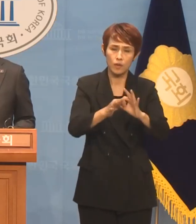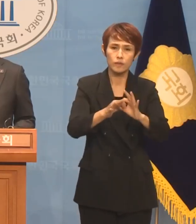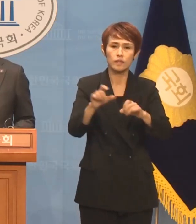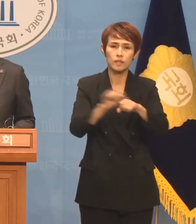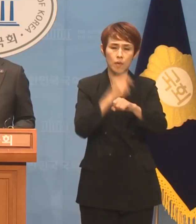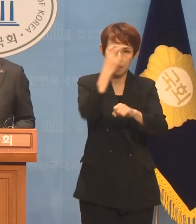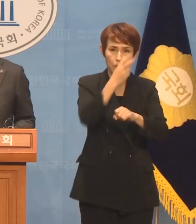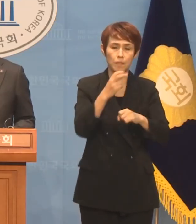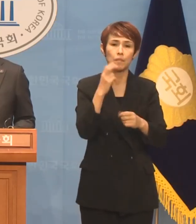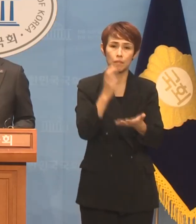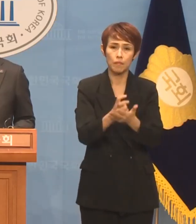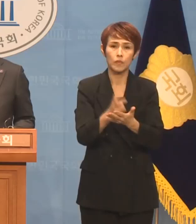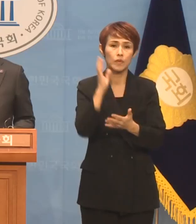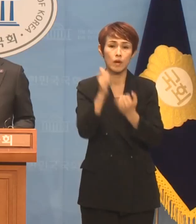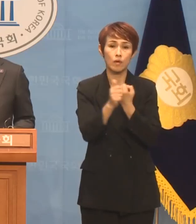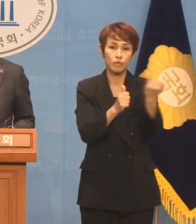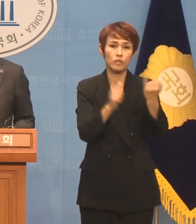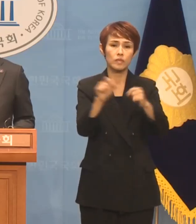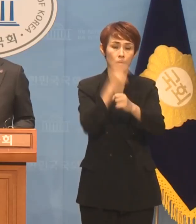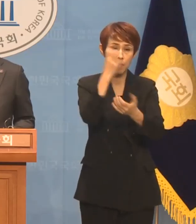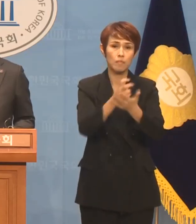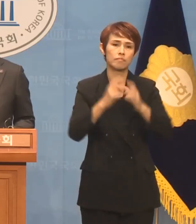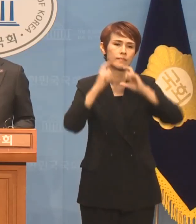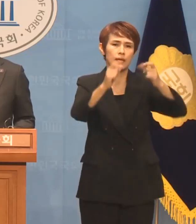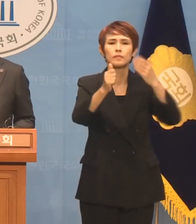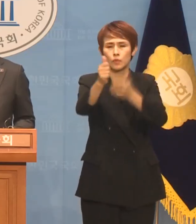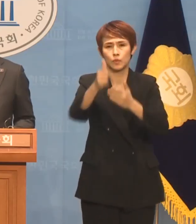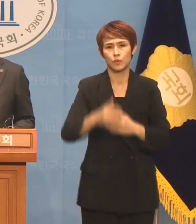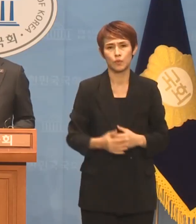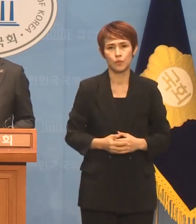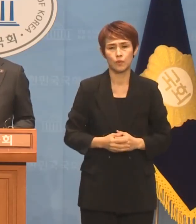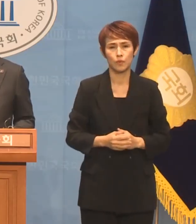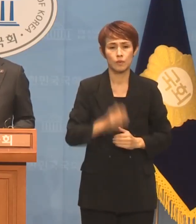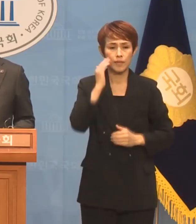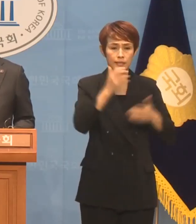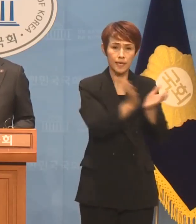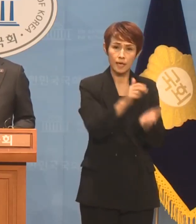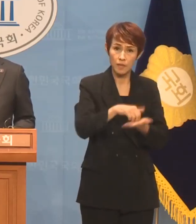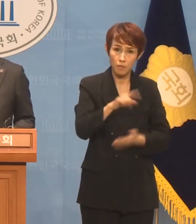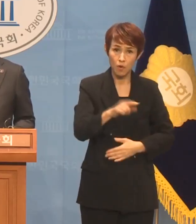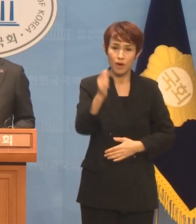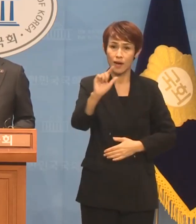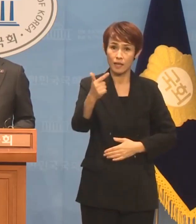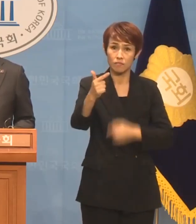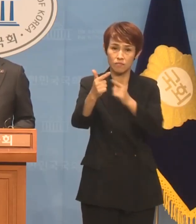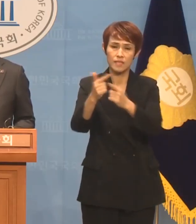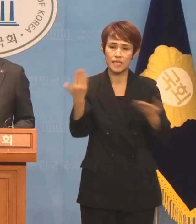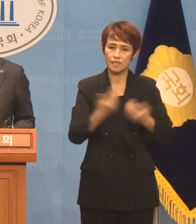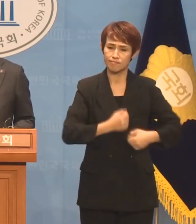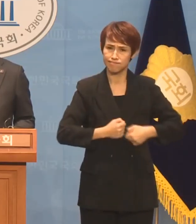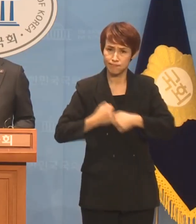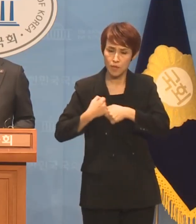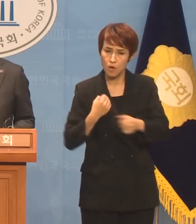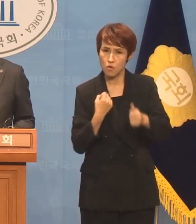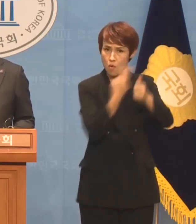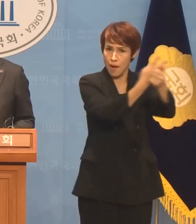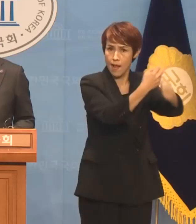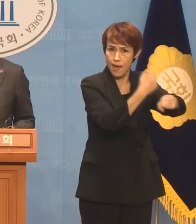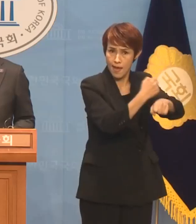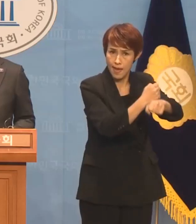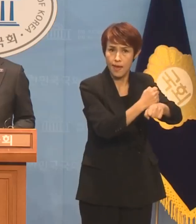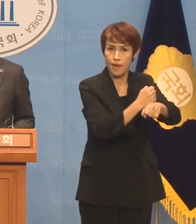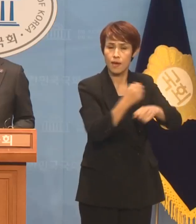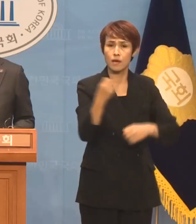특검법을 공포하십시오. 더불어민주당은 한독수 대행을 직무유기로 고발하는 방안을